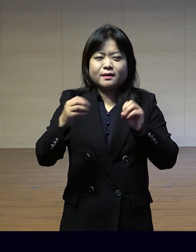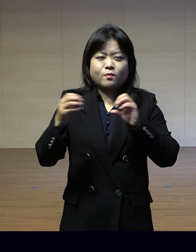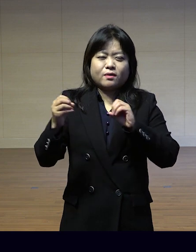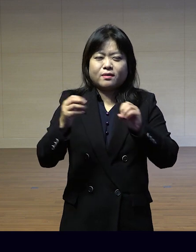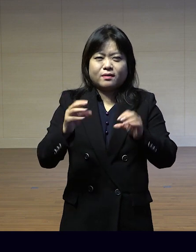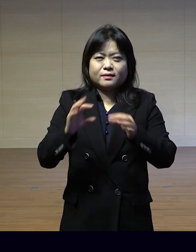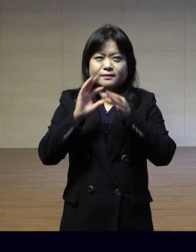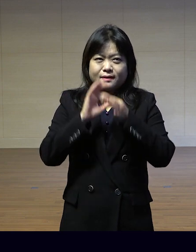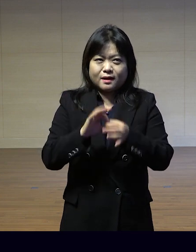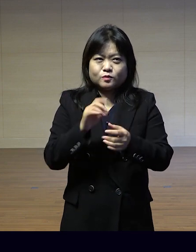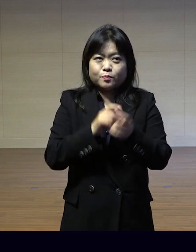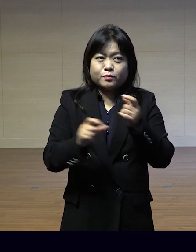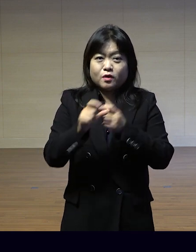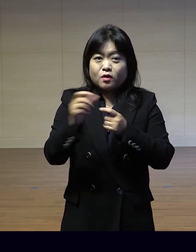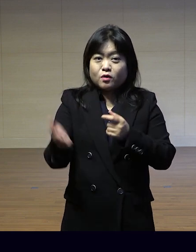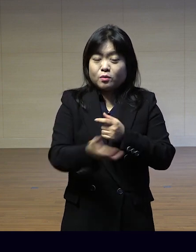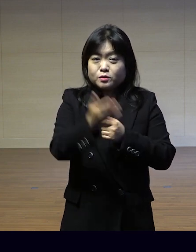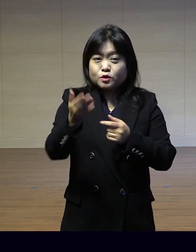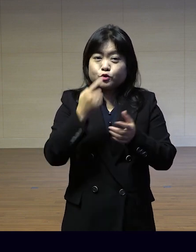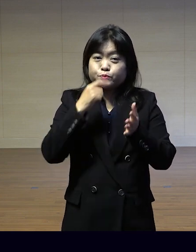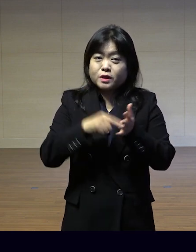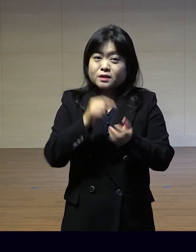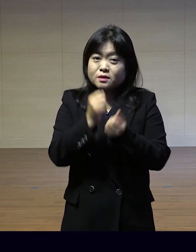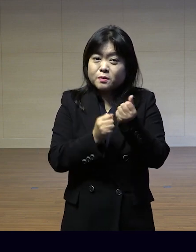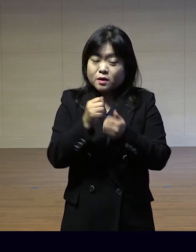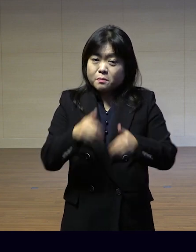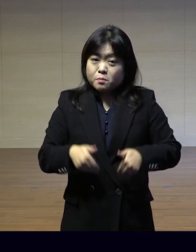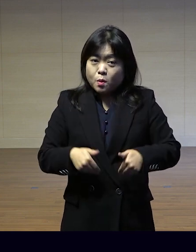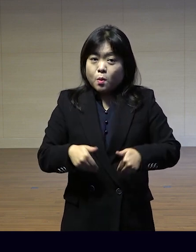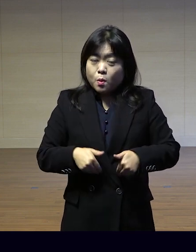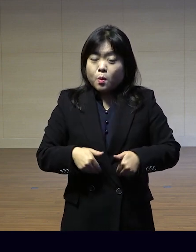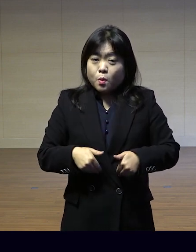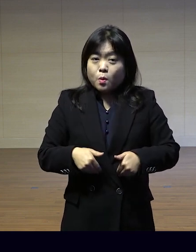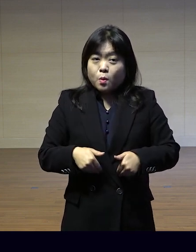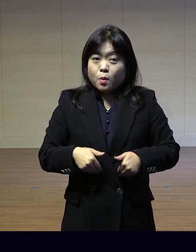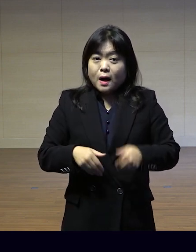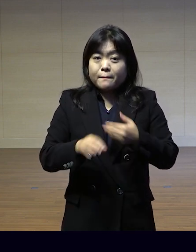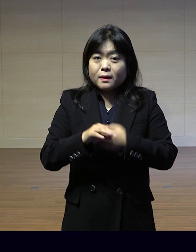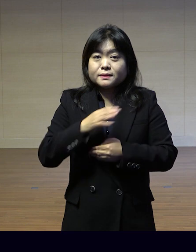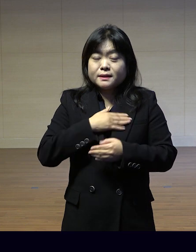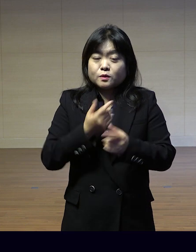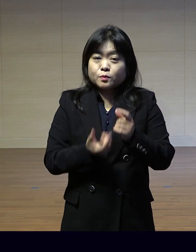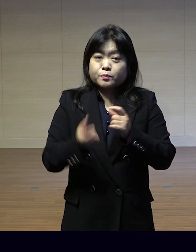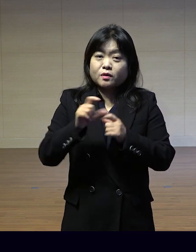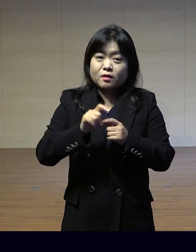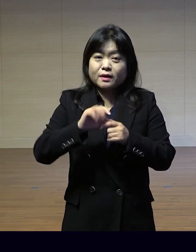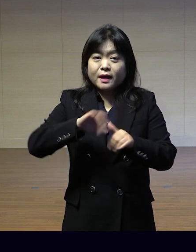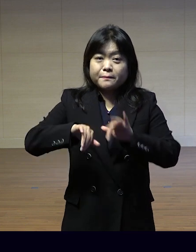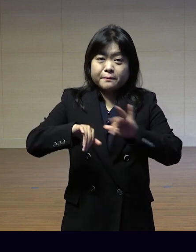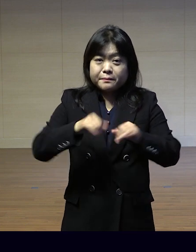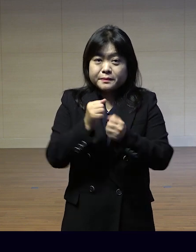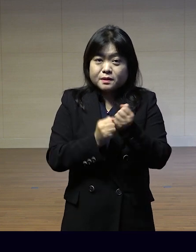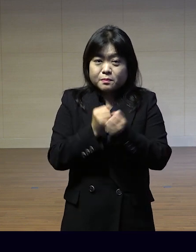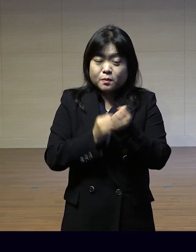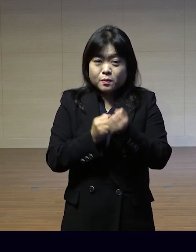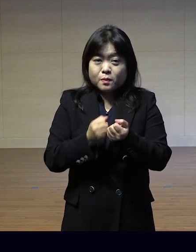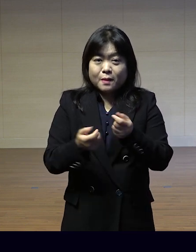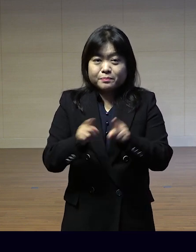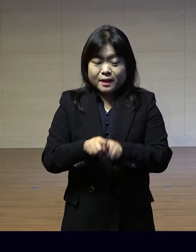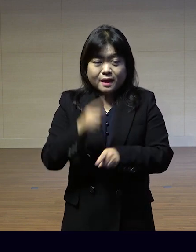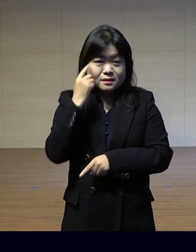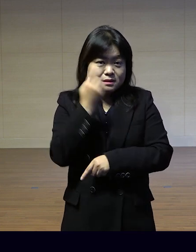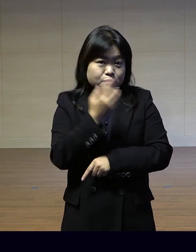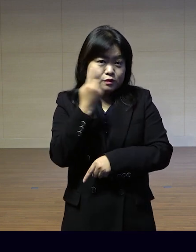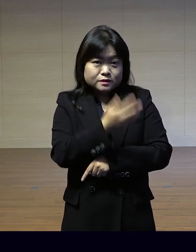좀 더 정말 여러분들에게 쉽게 설명이 필요하다고 생각할 때는 제가 개입을 해서 그렇게 또 질문도 한번